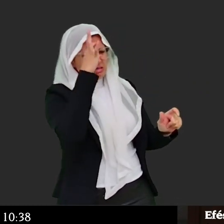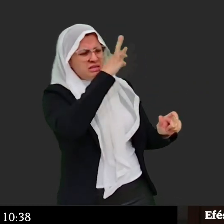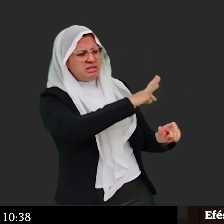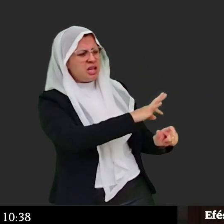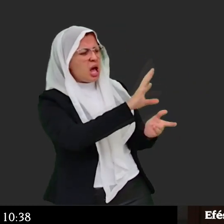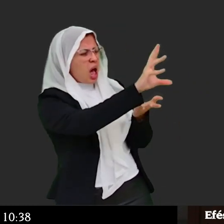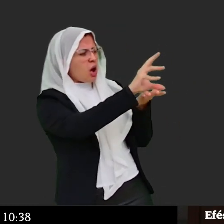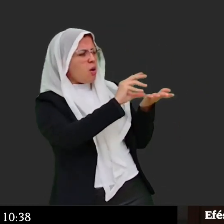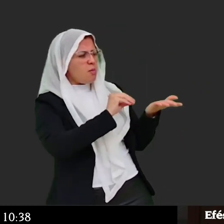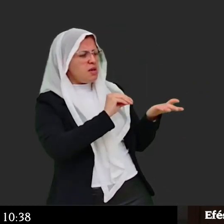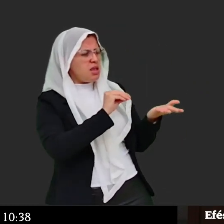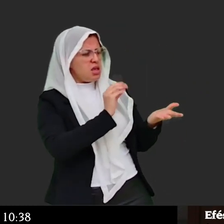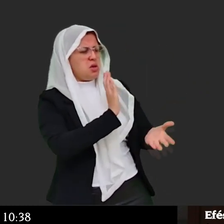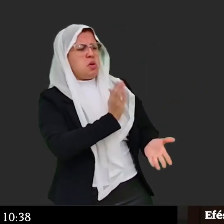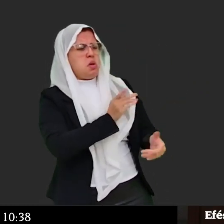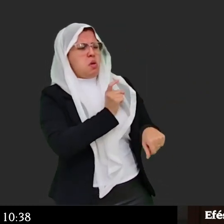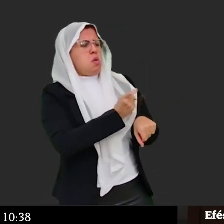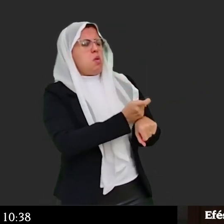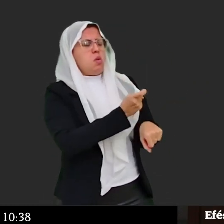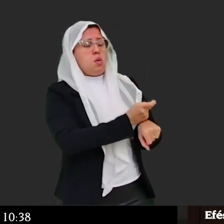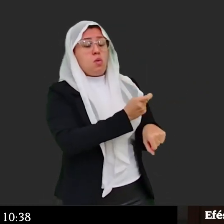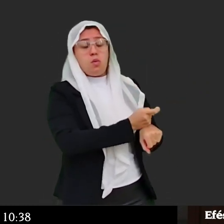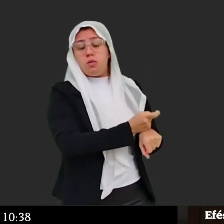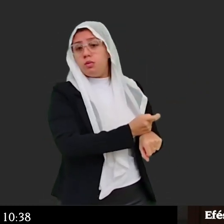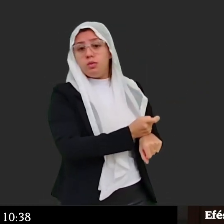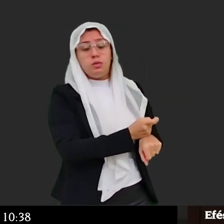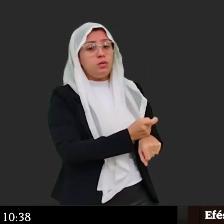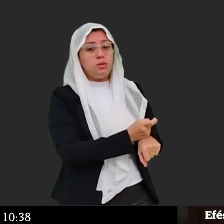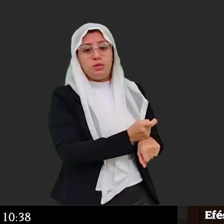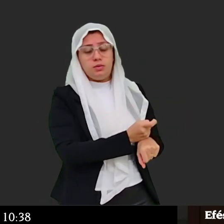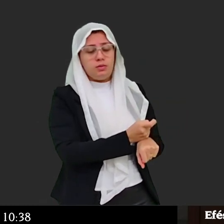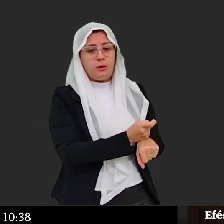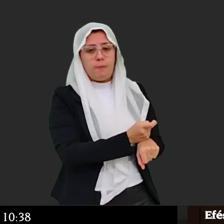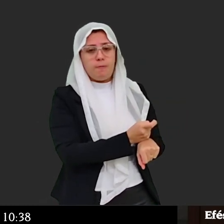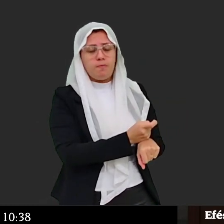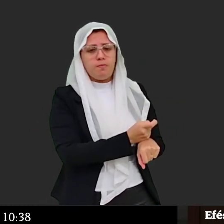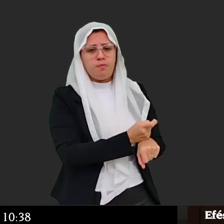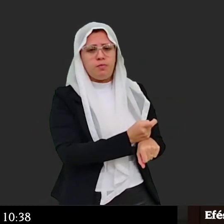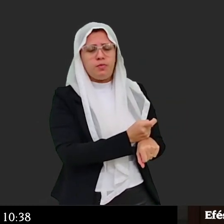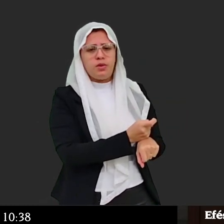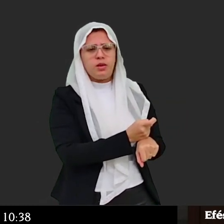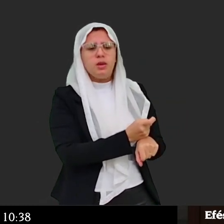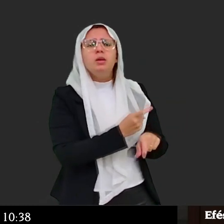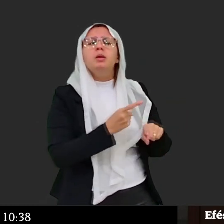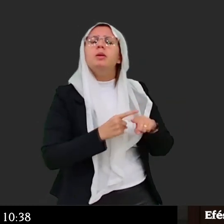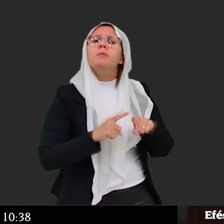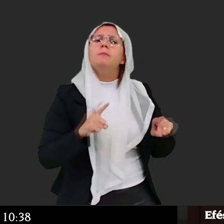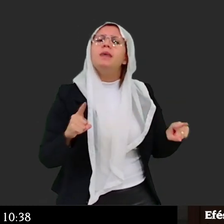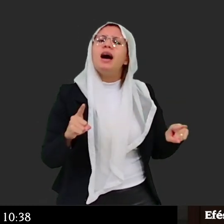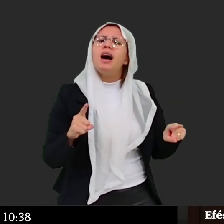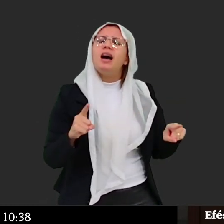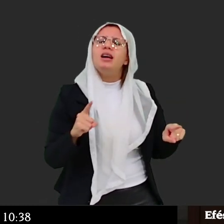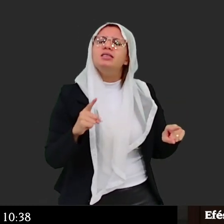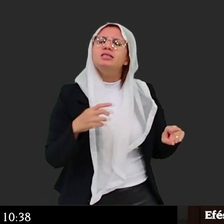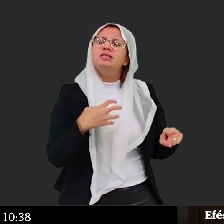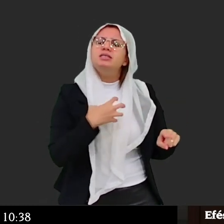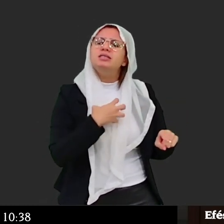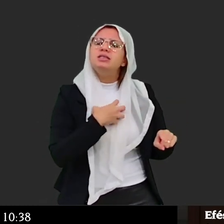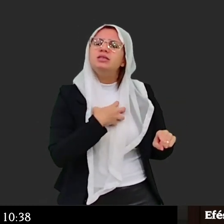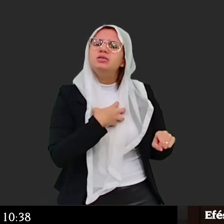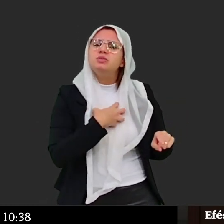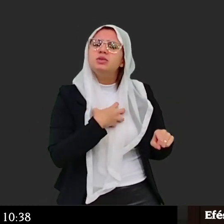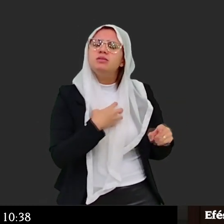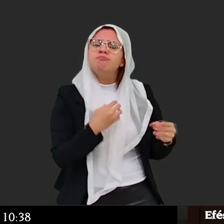seu coração, os quais, havendo perdido todo o sentimento,